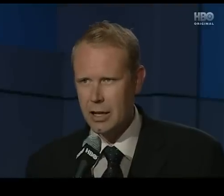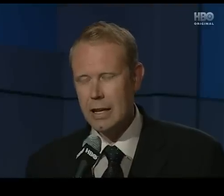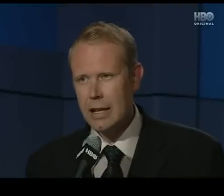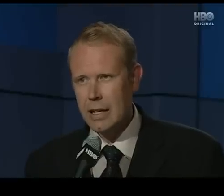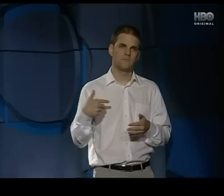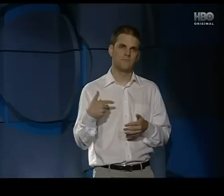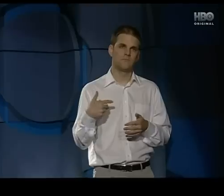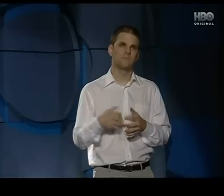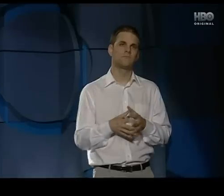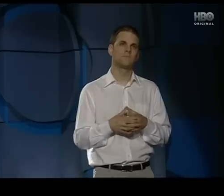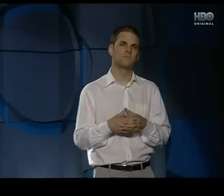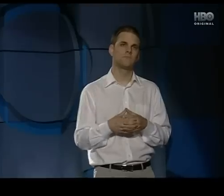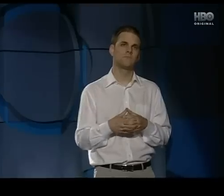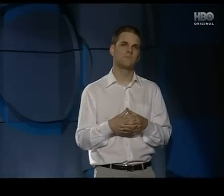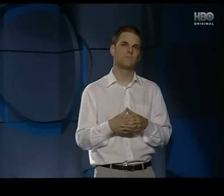bratr